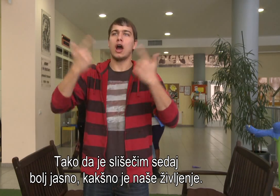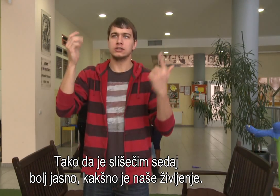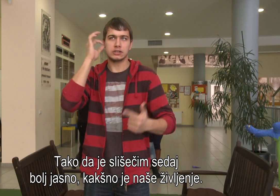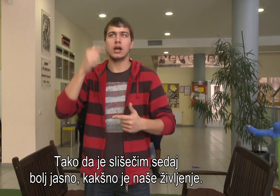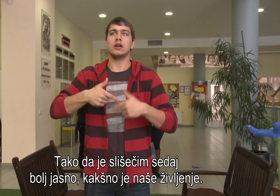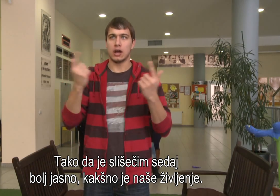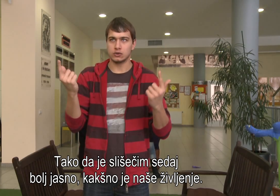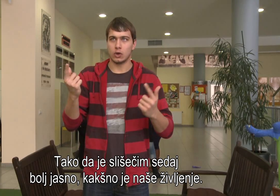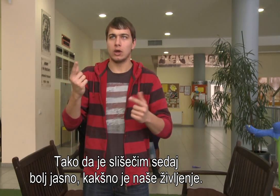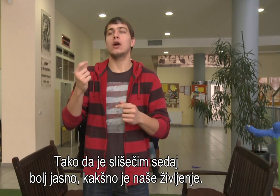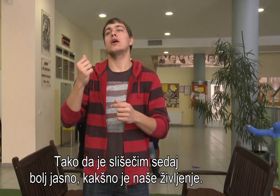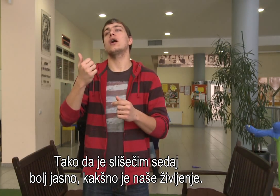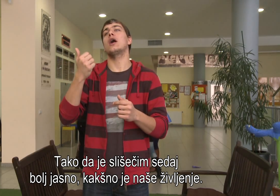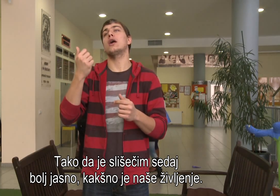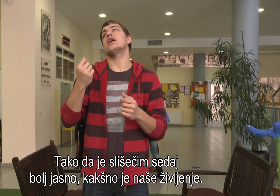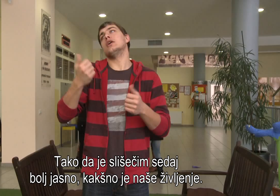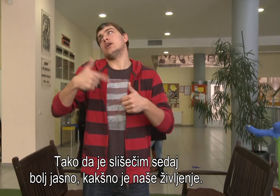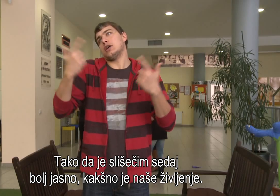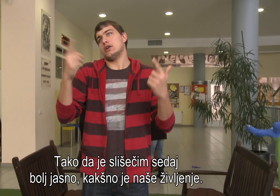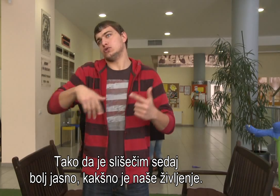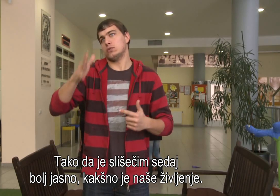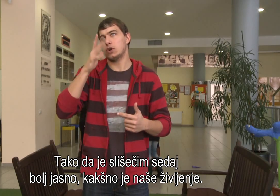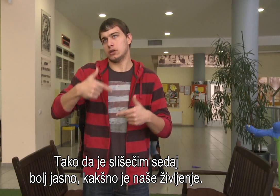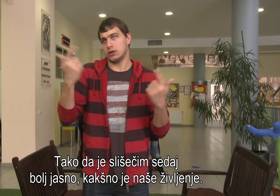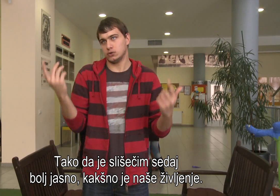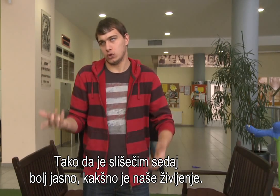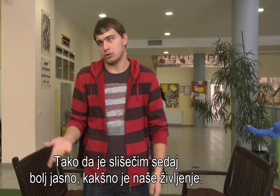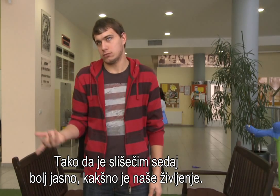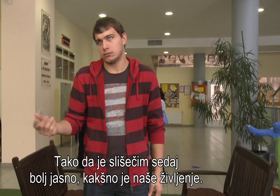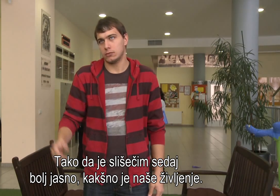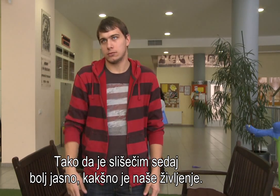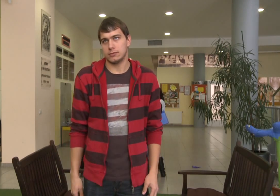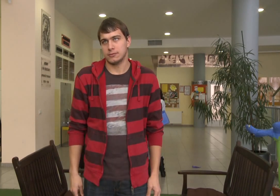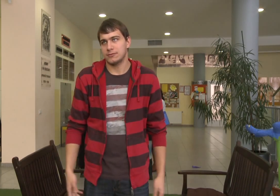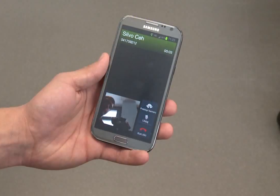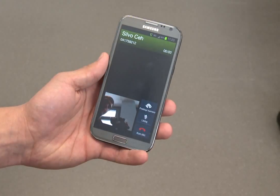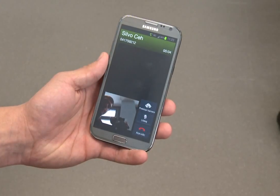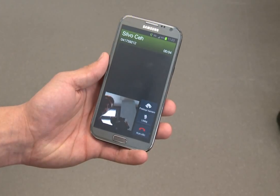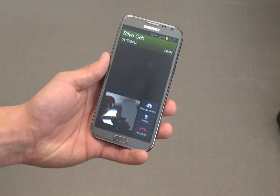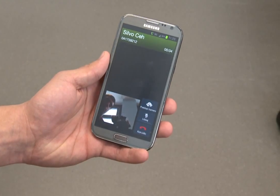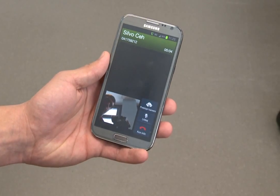stvari, tako da je slišečim lahko malo bolj jasno, kakšno je naše življenje.